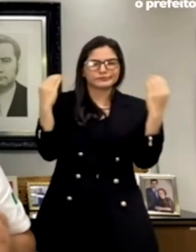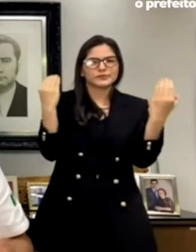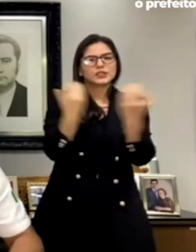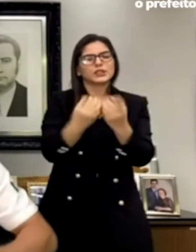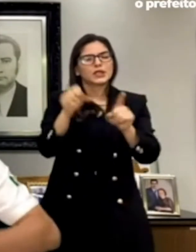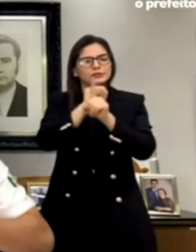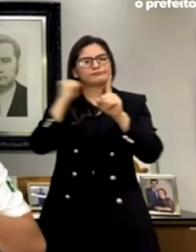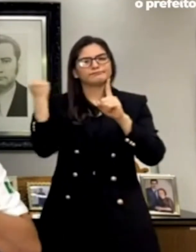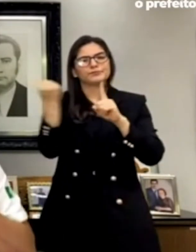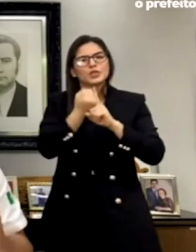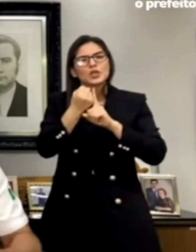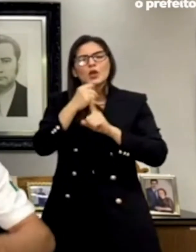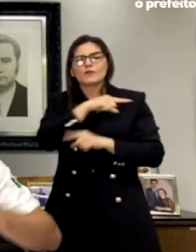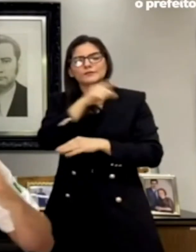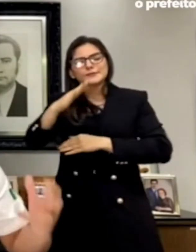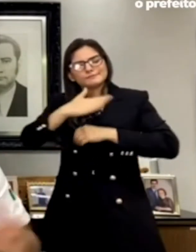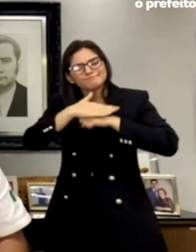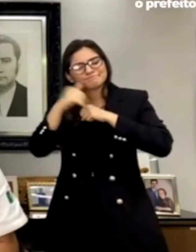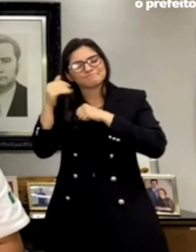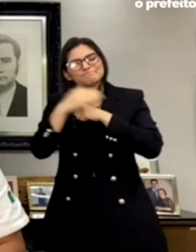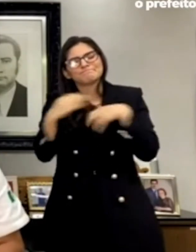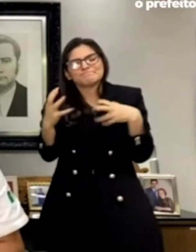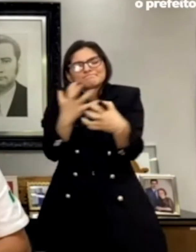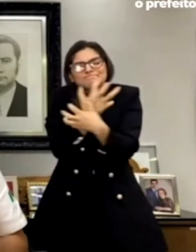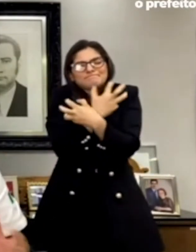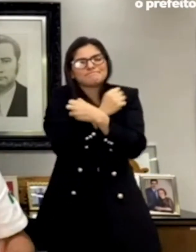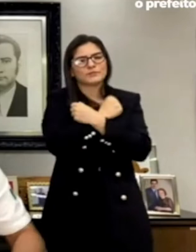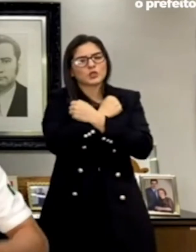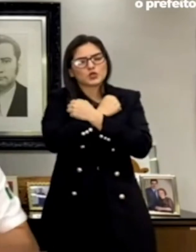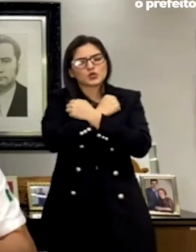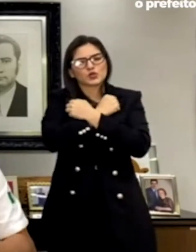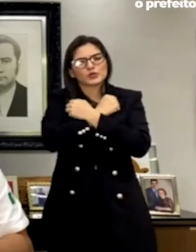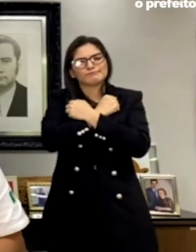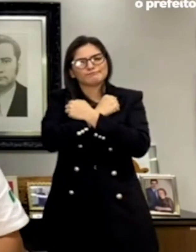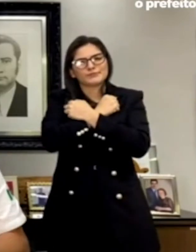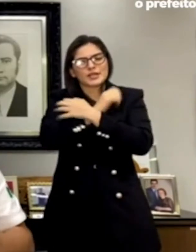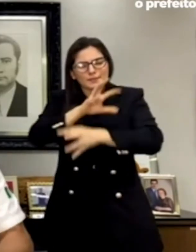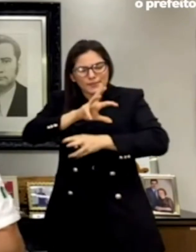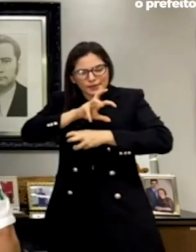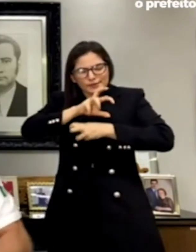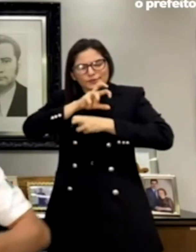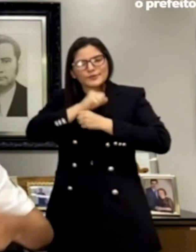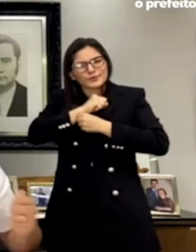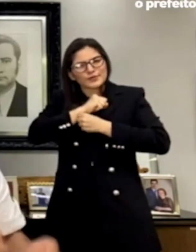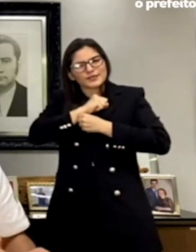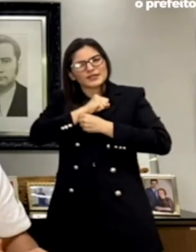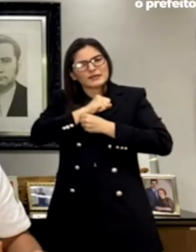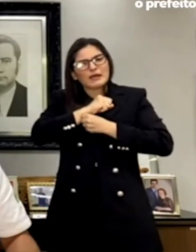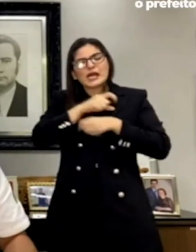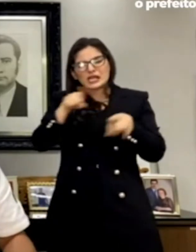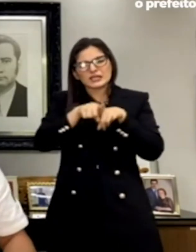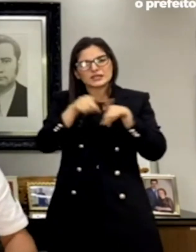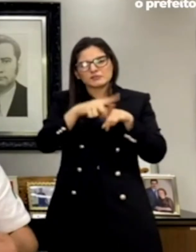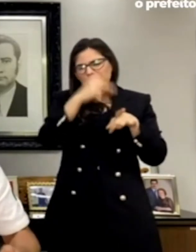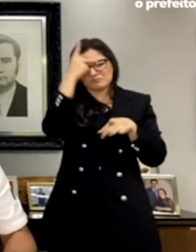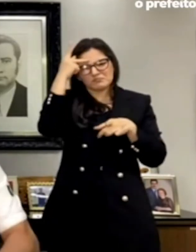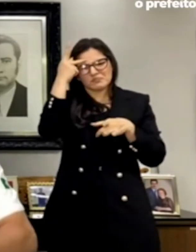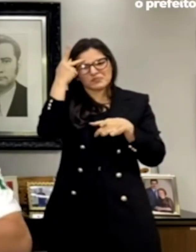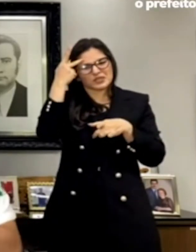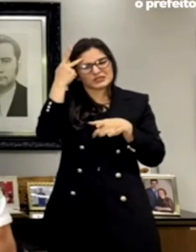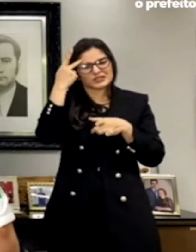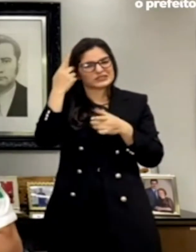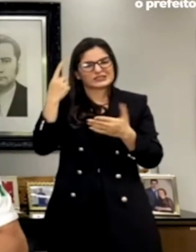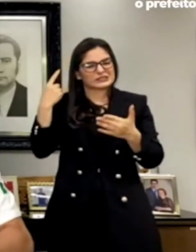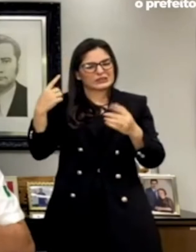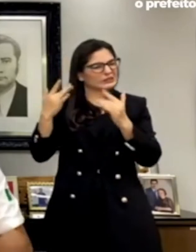com carinho, com afago, com um grande abraço, com esperança, com incentivo, mesmo aqueles que não concordavam, certo? Mesmo aqueles